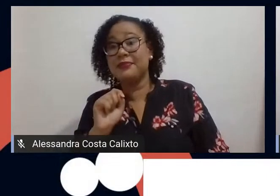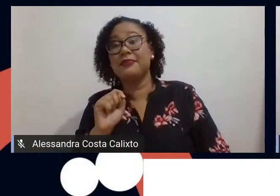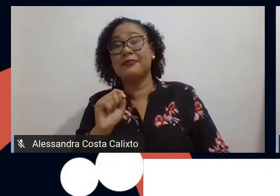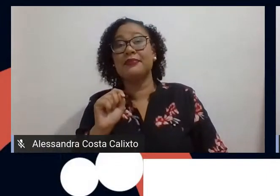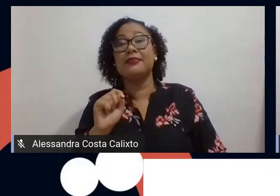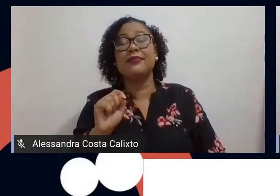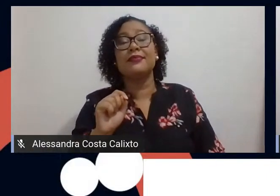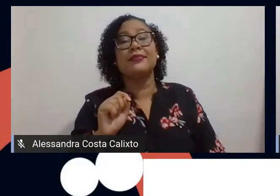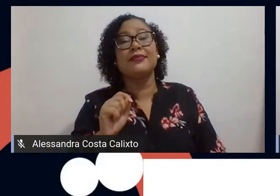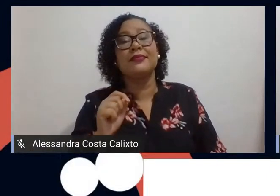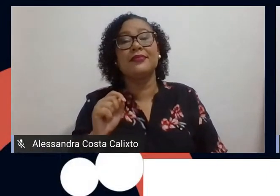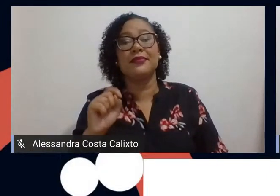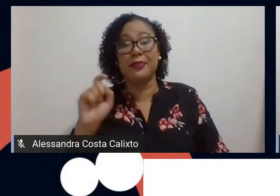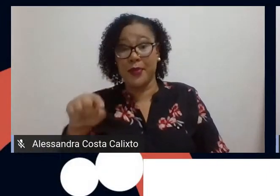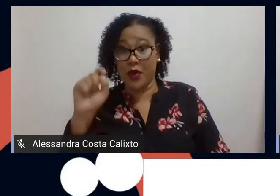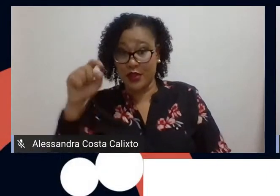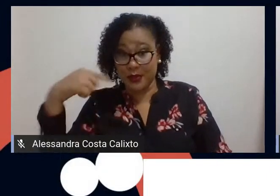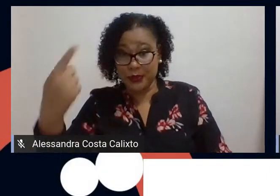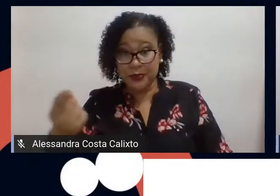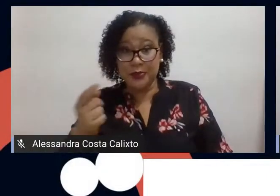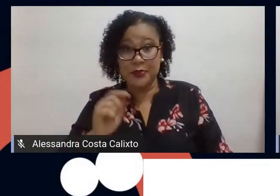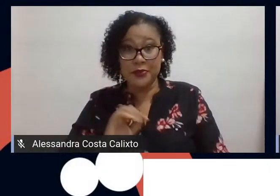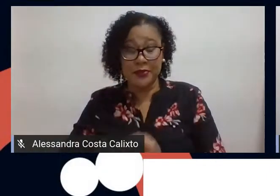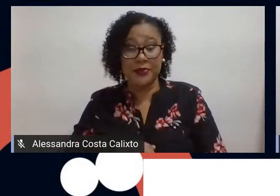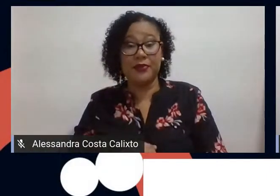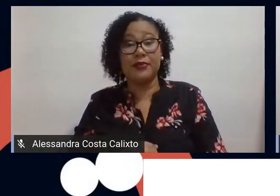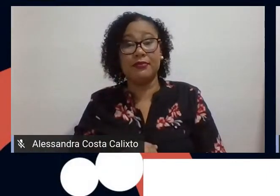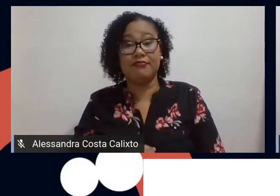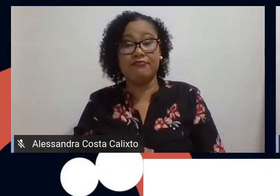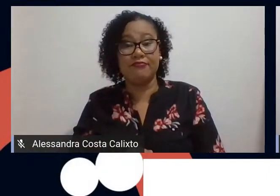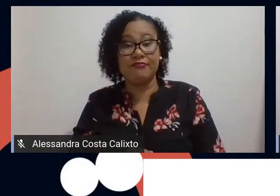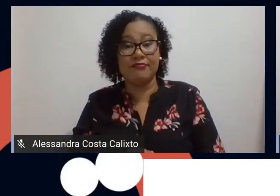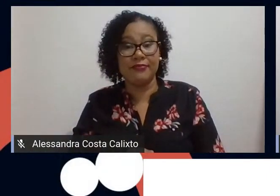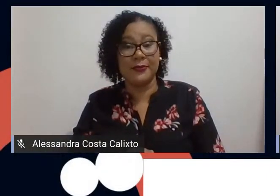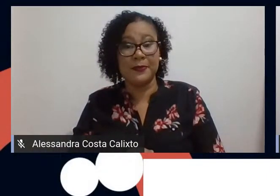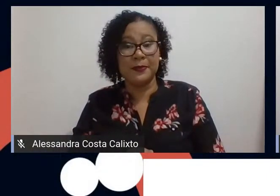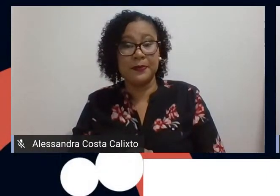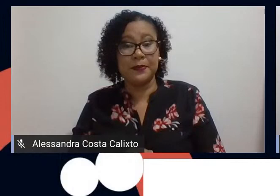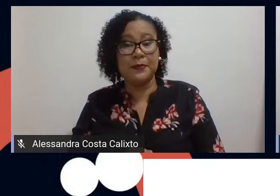aquisição aconteceria? Pode passar pro próximo slide.